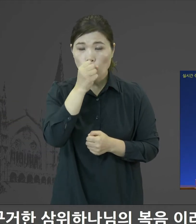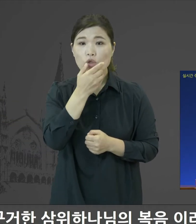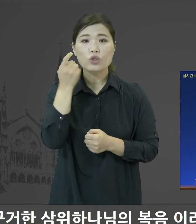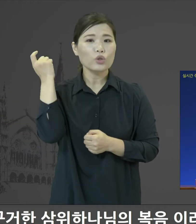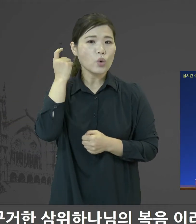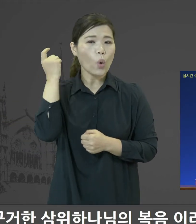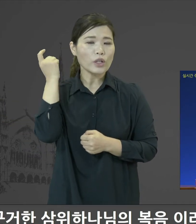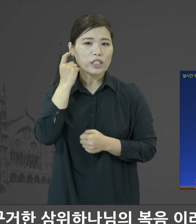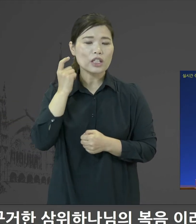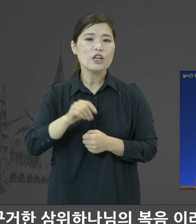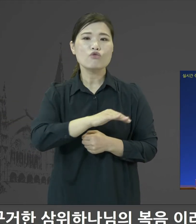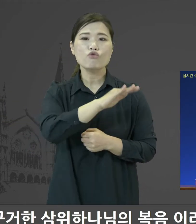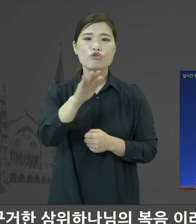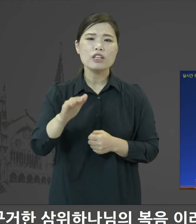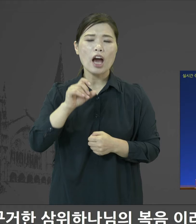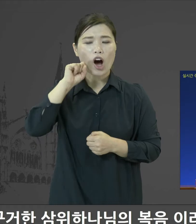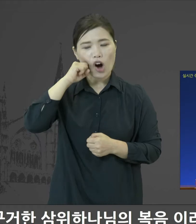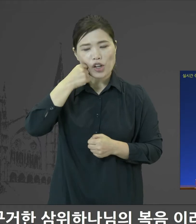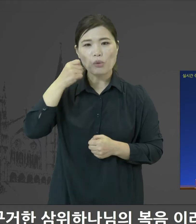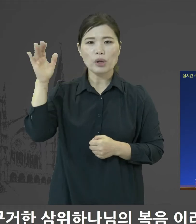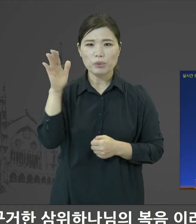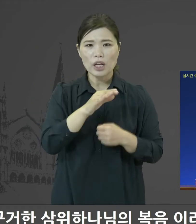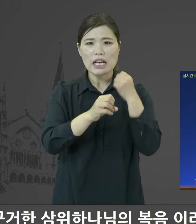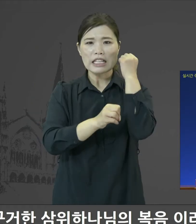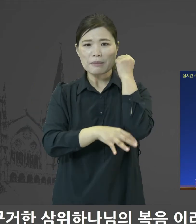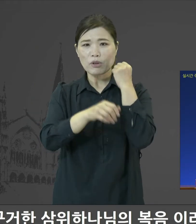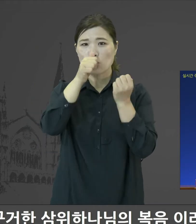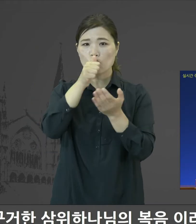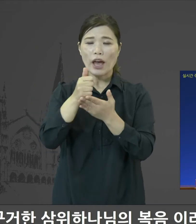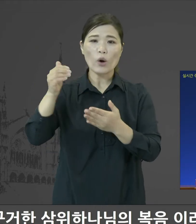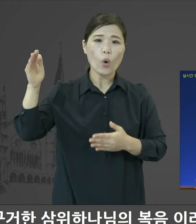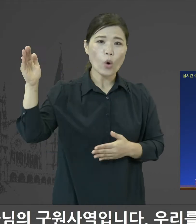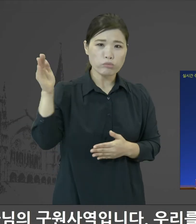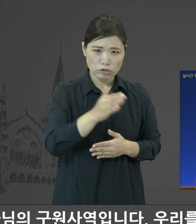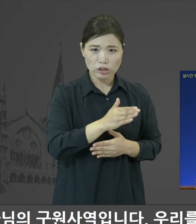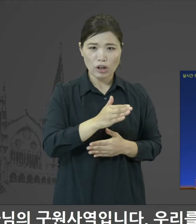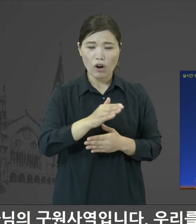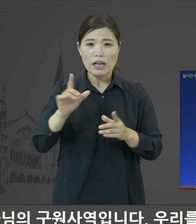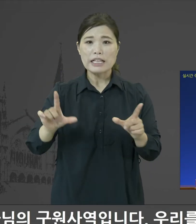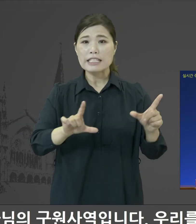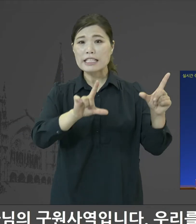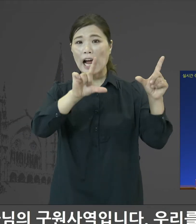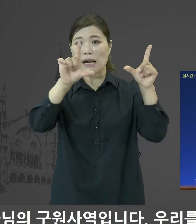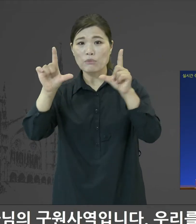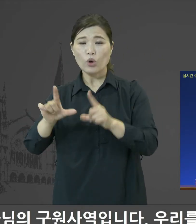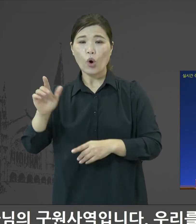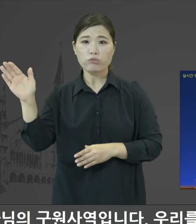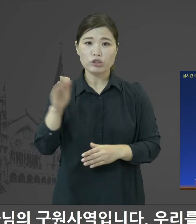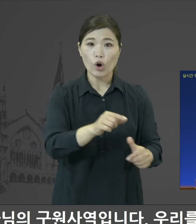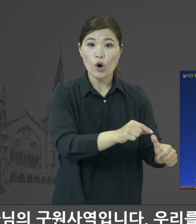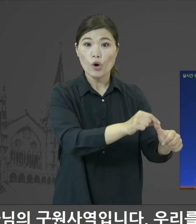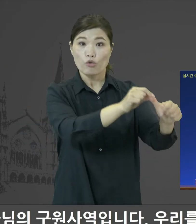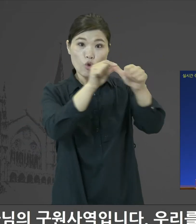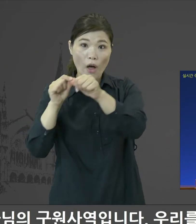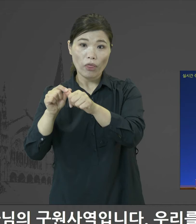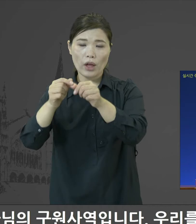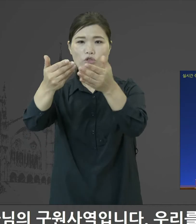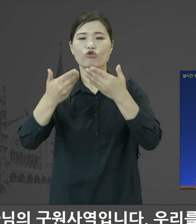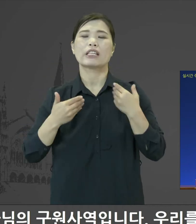우리의 어려움으로부터, 우리의 근본적인 죄로부터, 우리의 삶의 굴레로부터 우리를 구출해 주기 때문에 복음이 좋은 소식인